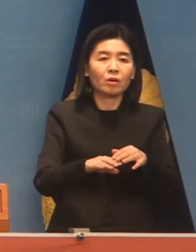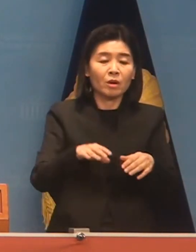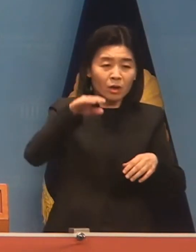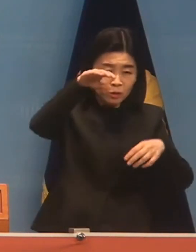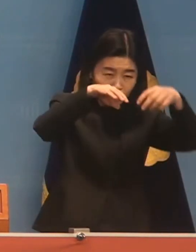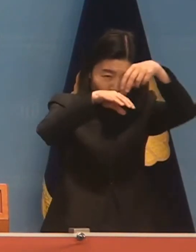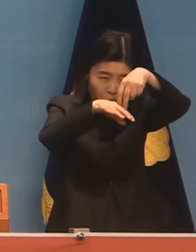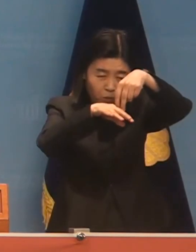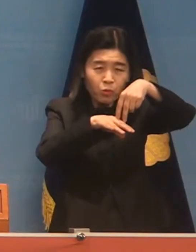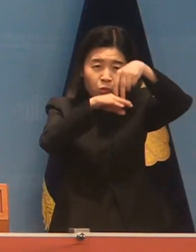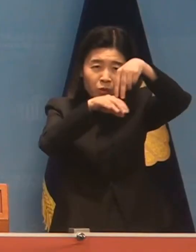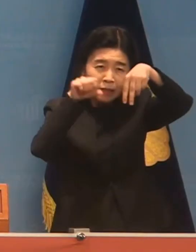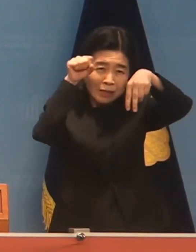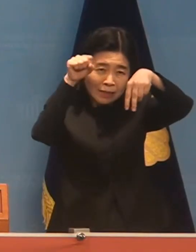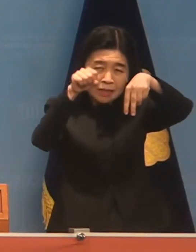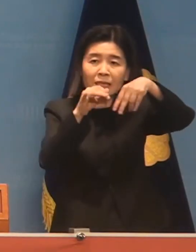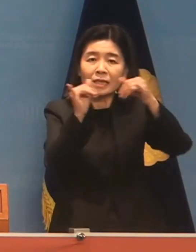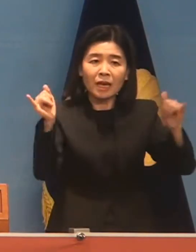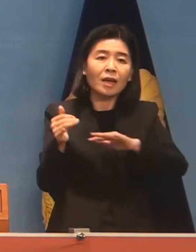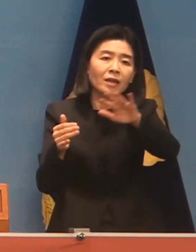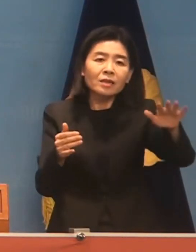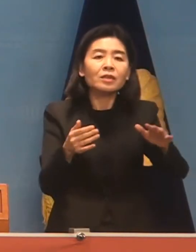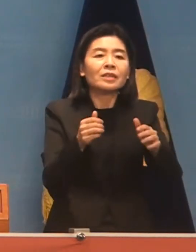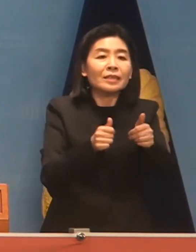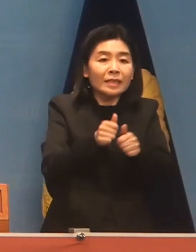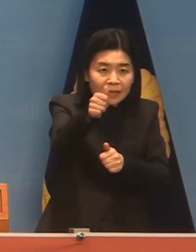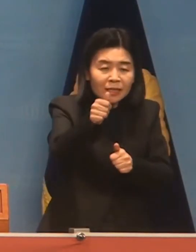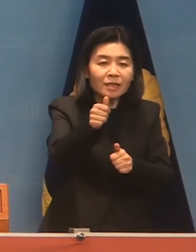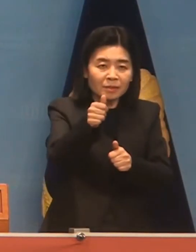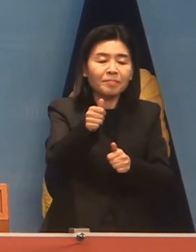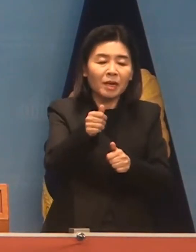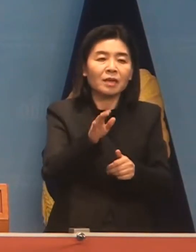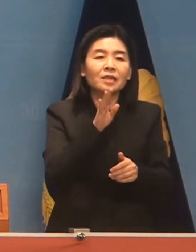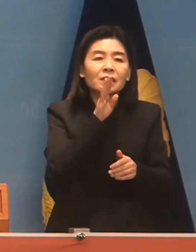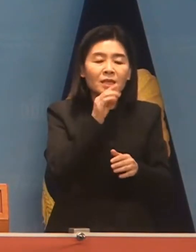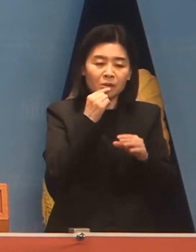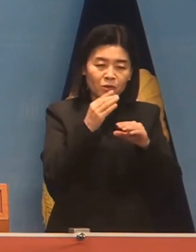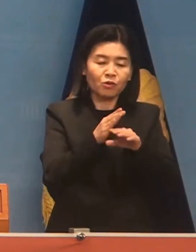승리로 진짜 민주주의를 열어나가겠습니다. 감사합니다.